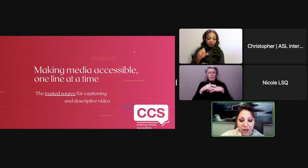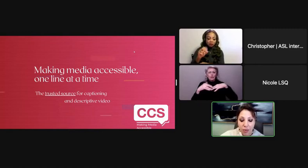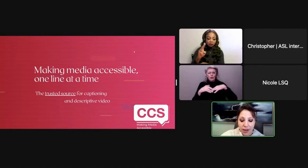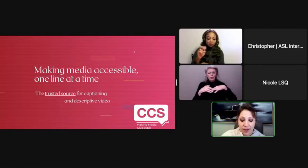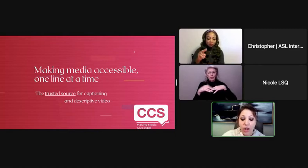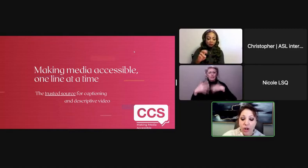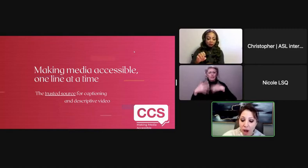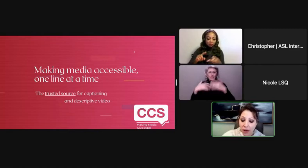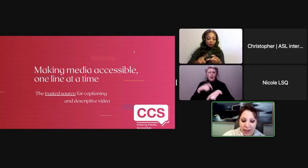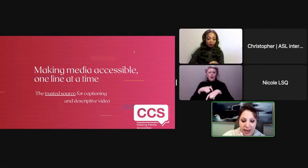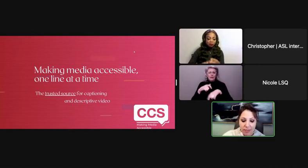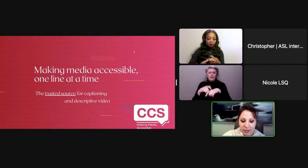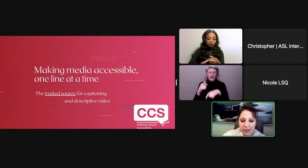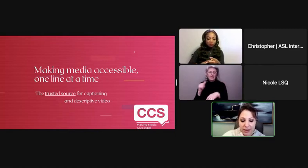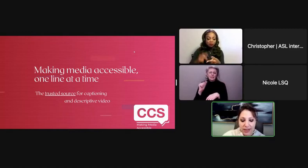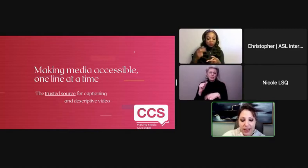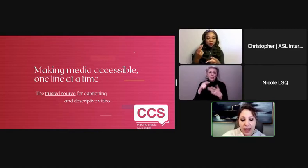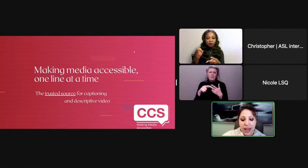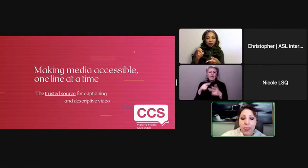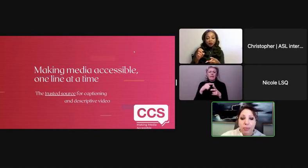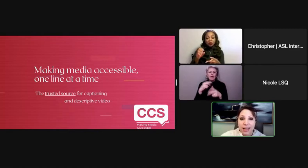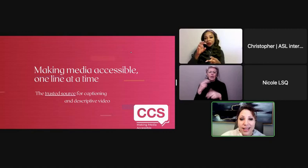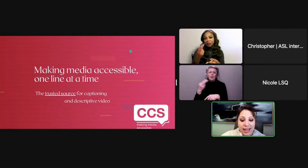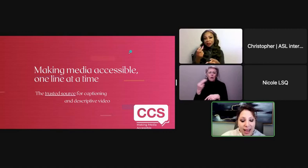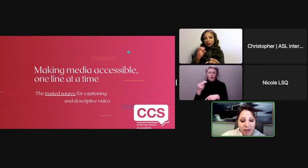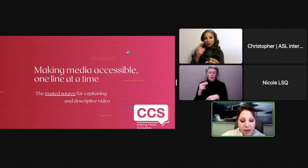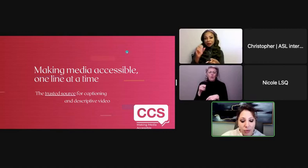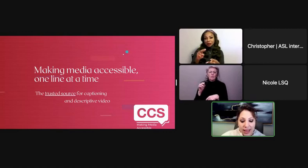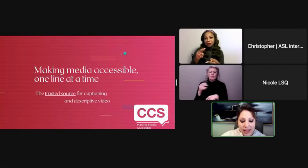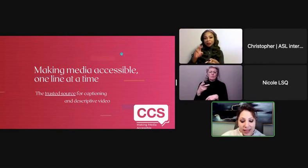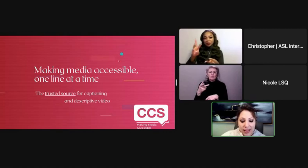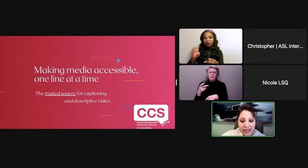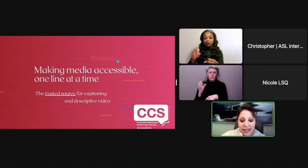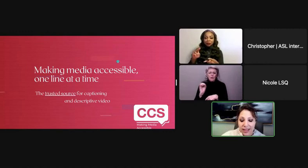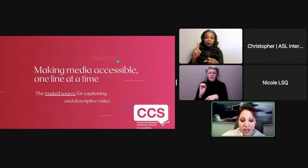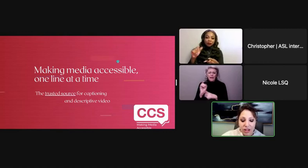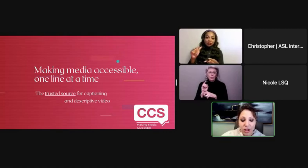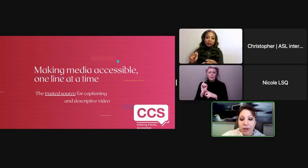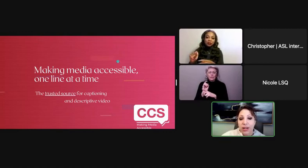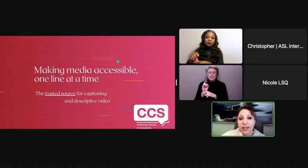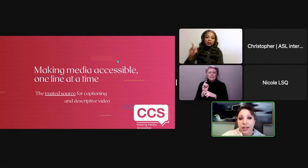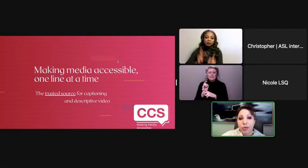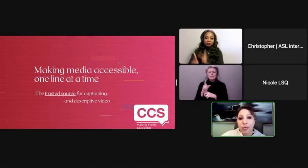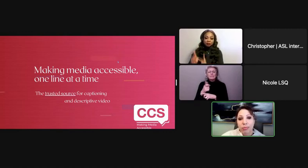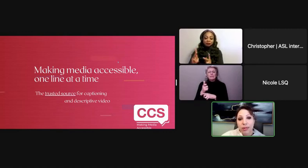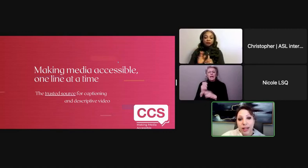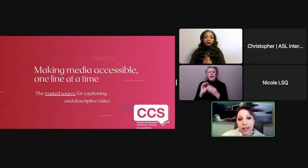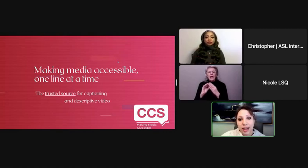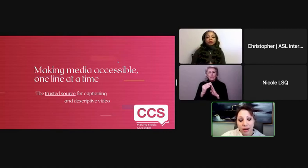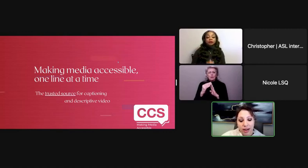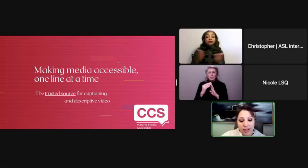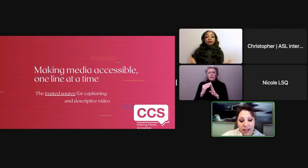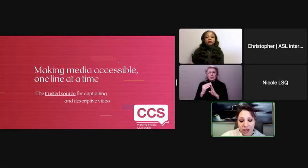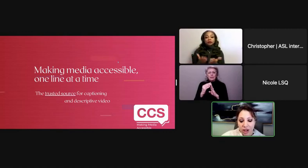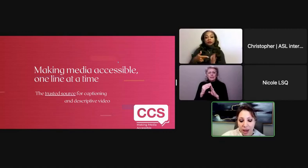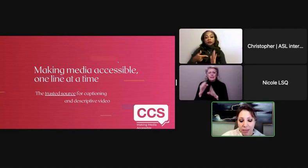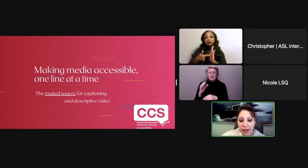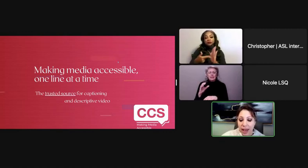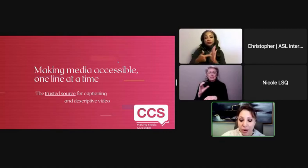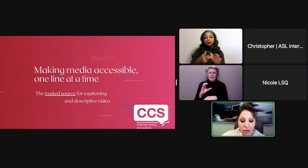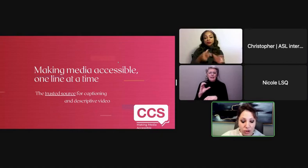Odéchaunés, les Anishnabegs, les Hurons-Wendats. Et la communauté Kata-Rokwi